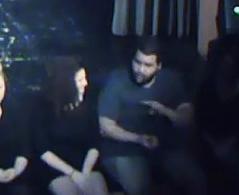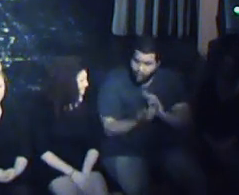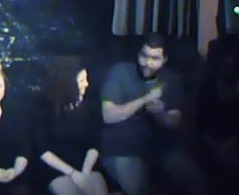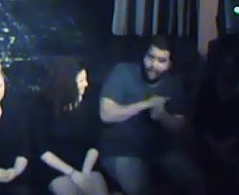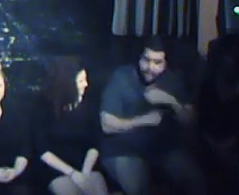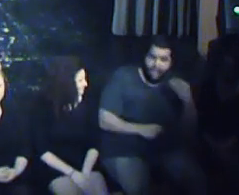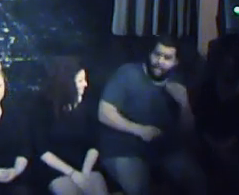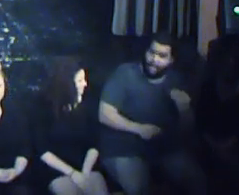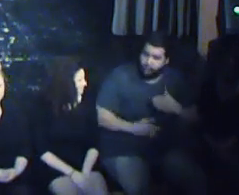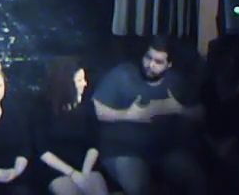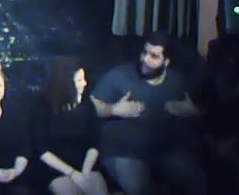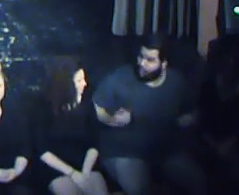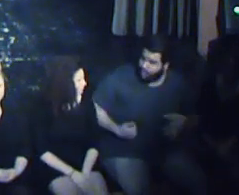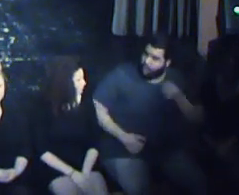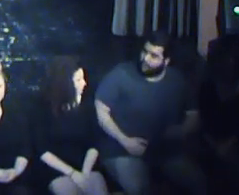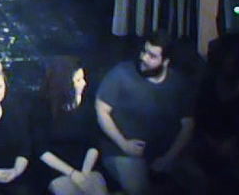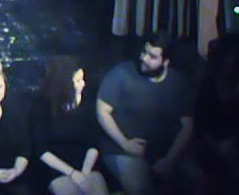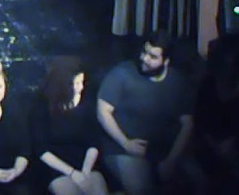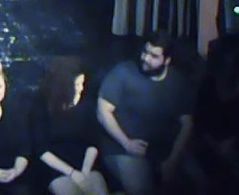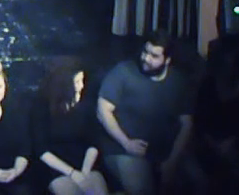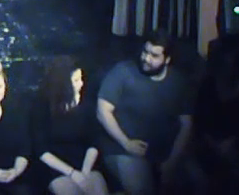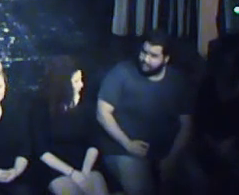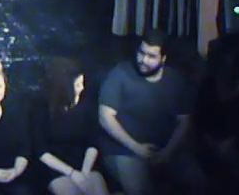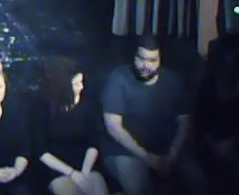puede rejuvenecer cuando uno quiere?